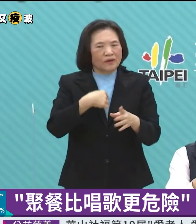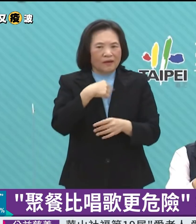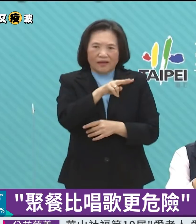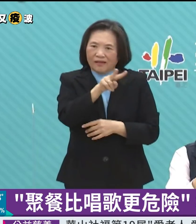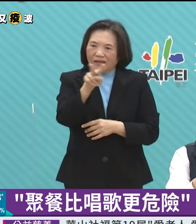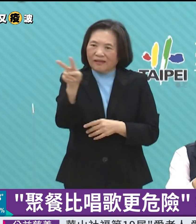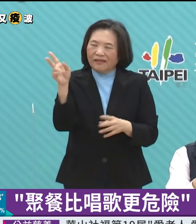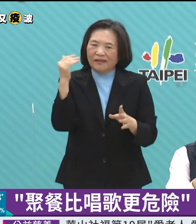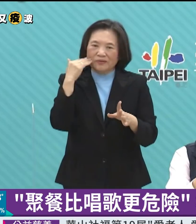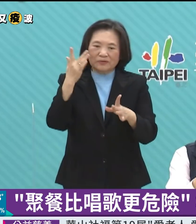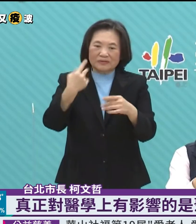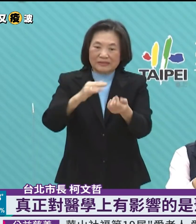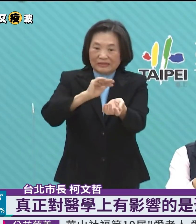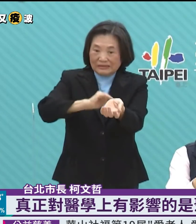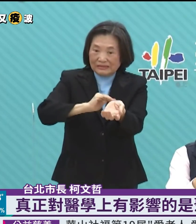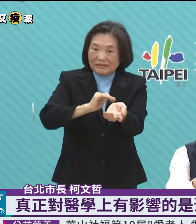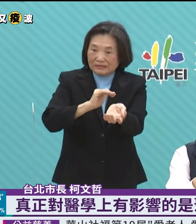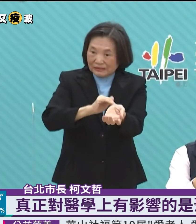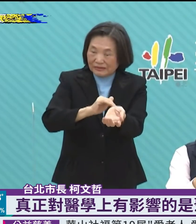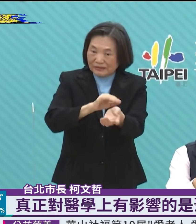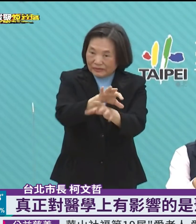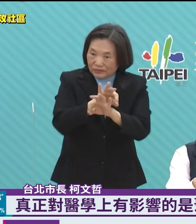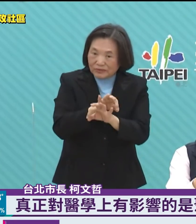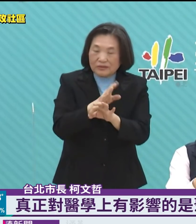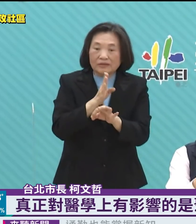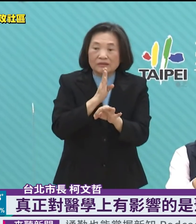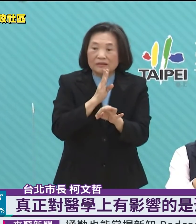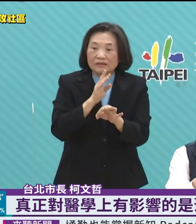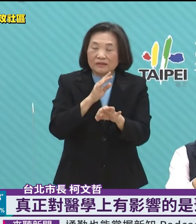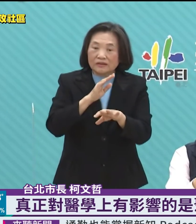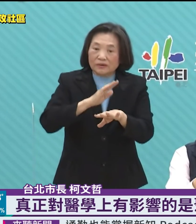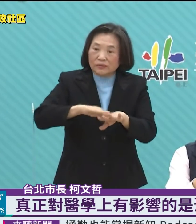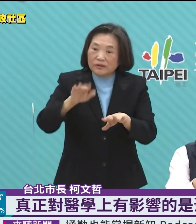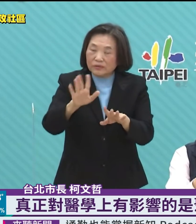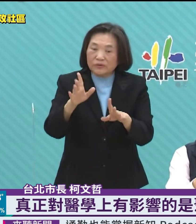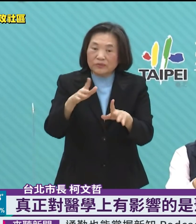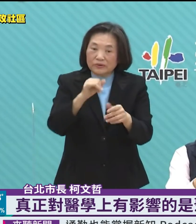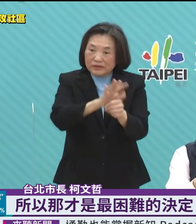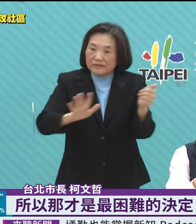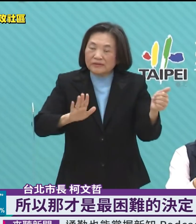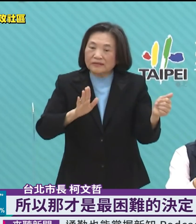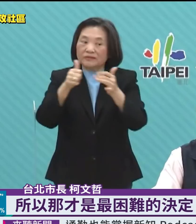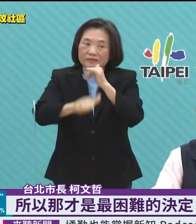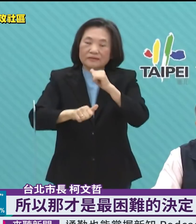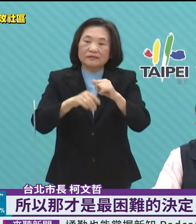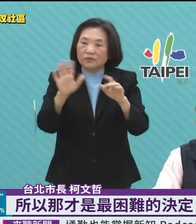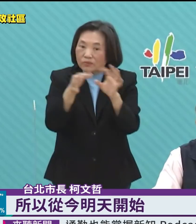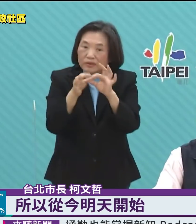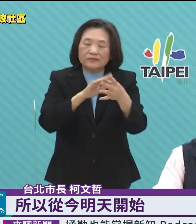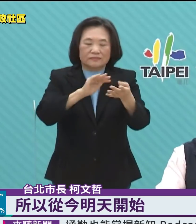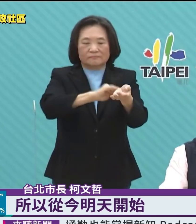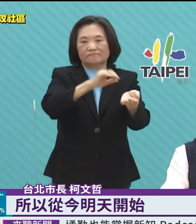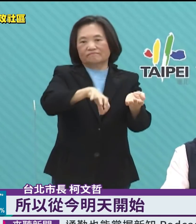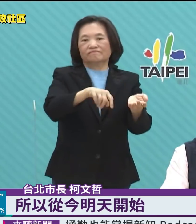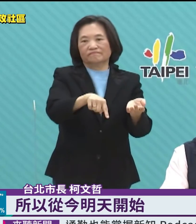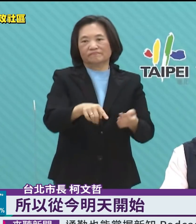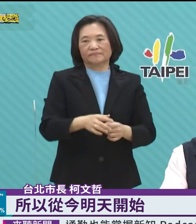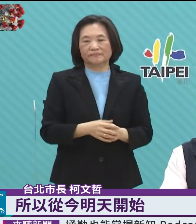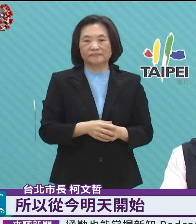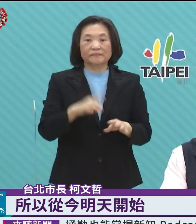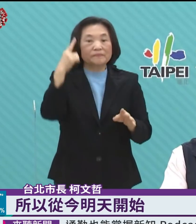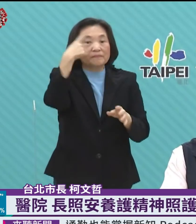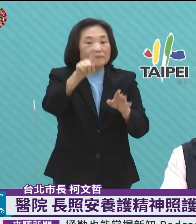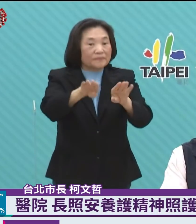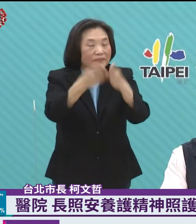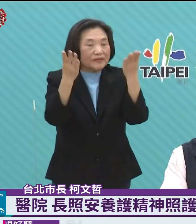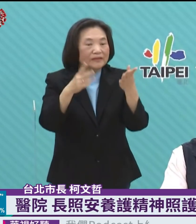真正对医学上有影响的是聚餐呢，所以那才是最困难的决定。所以从现在明天开始，你知道，